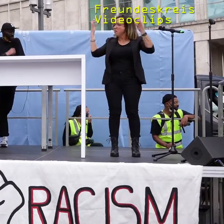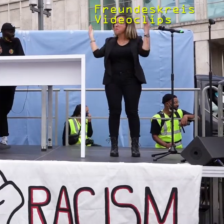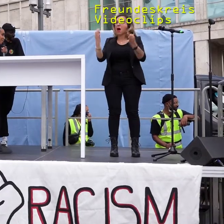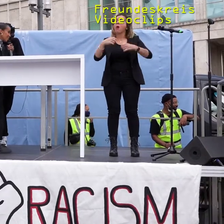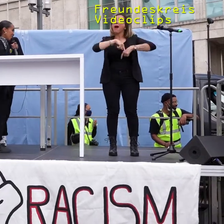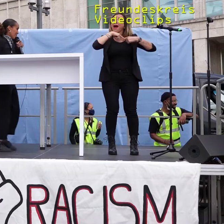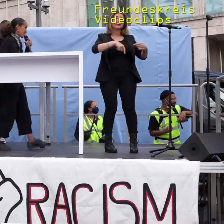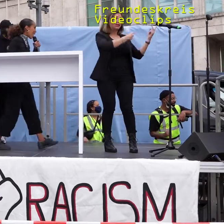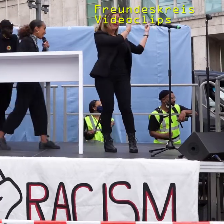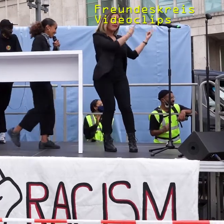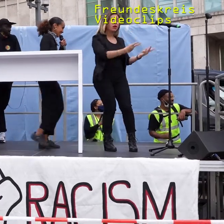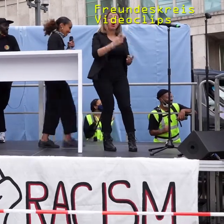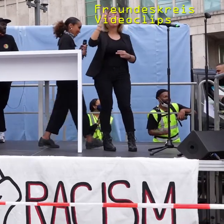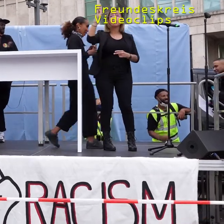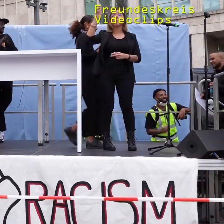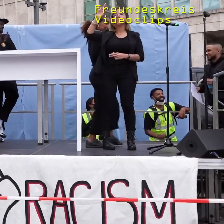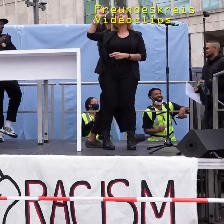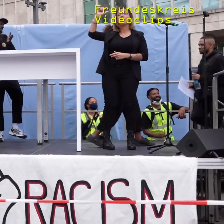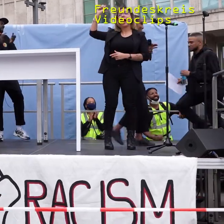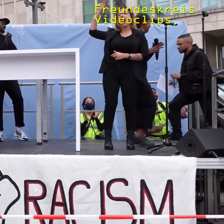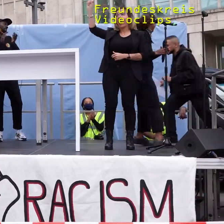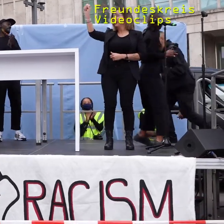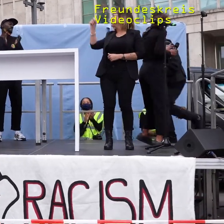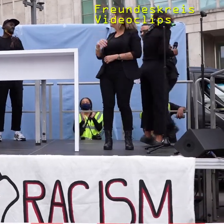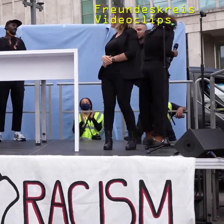Herzlich willkommen, Brian!